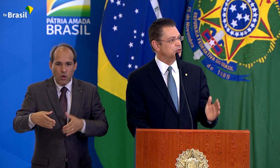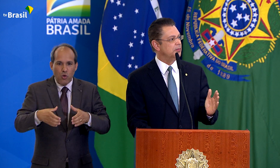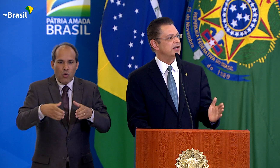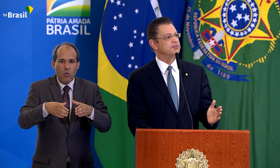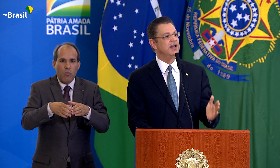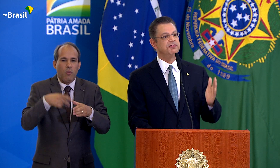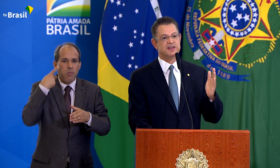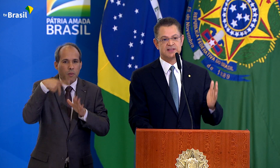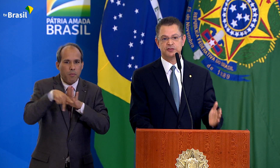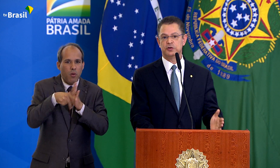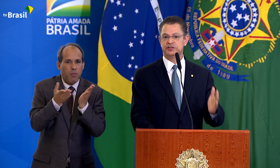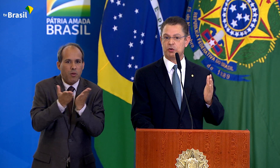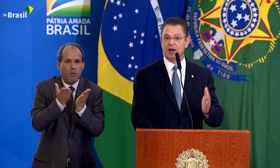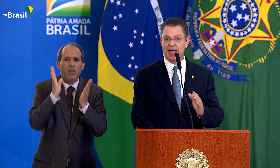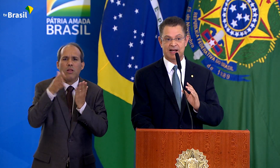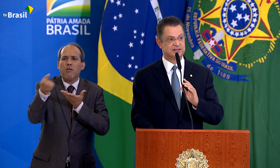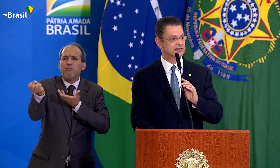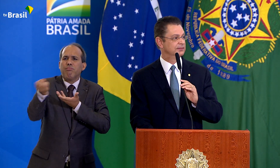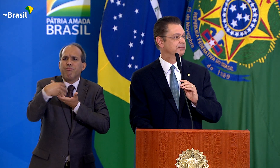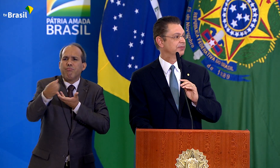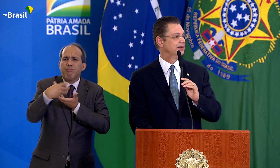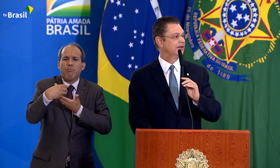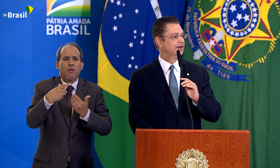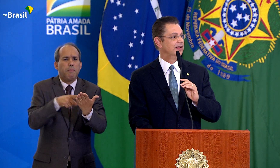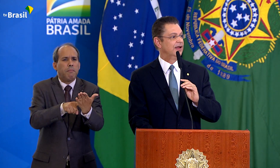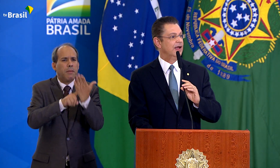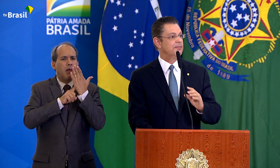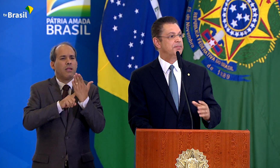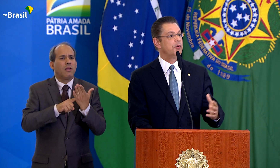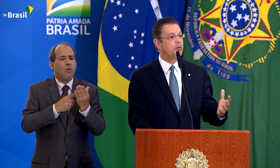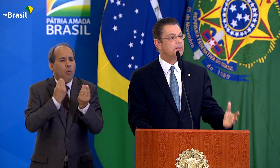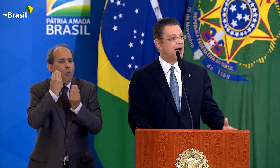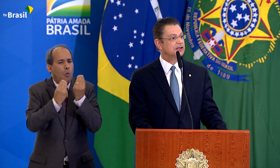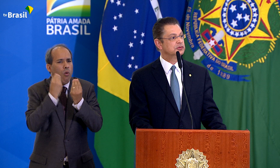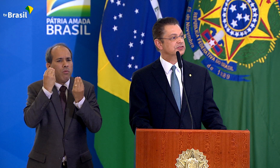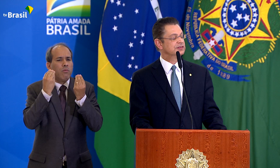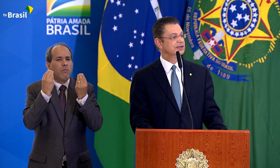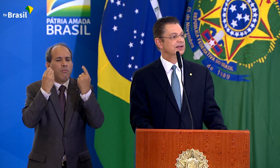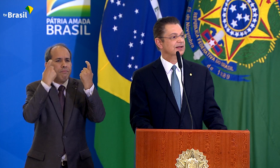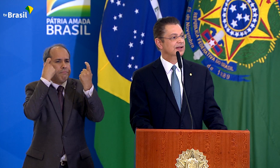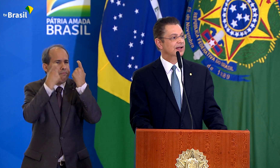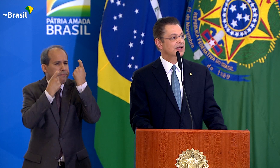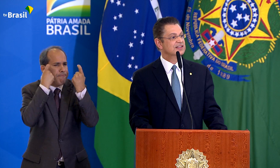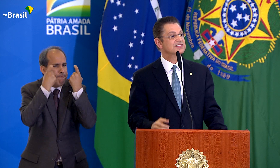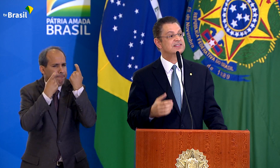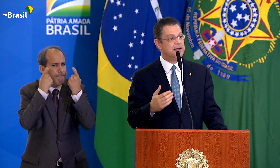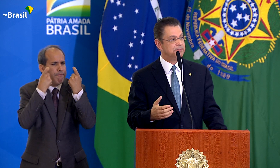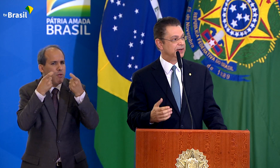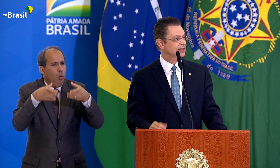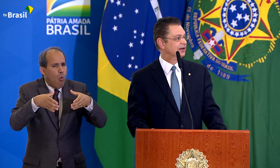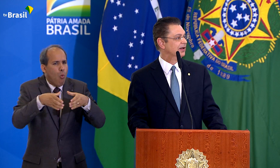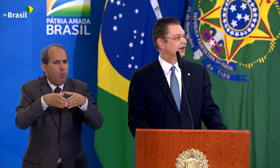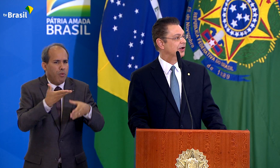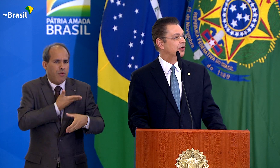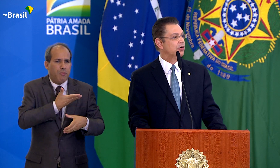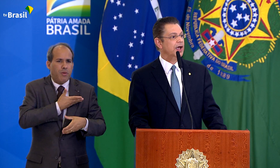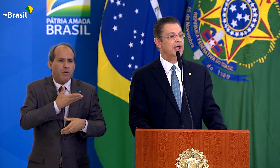recebi inúmeras manifestações de colegas e preocupados sempre